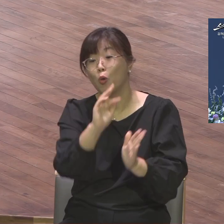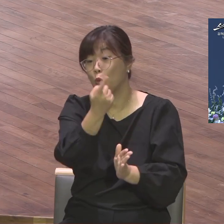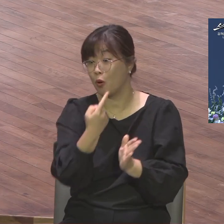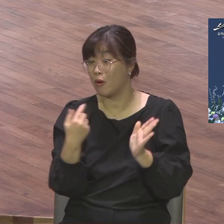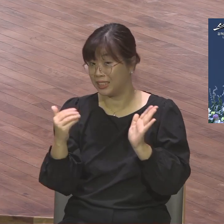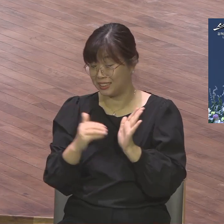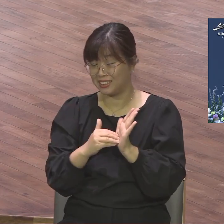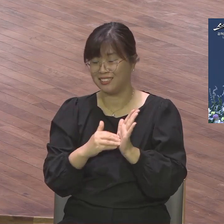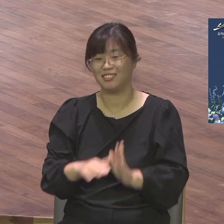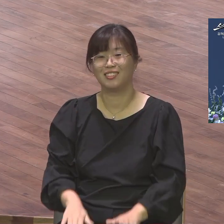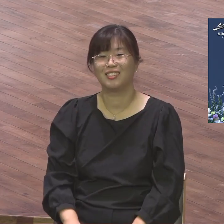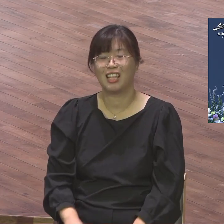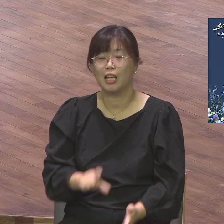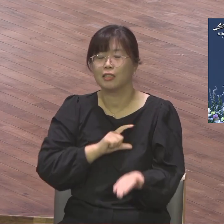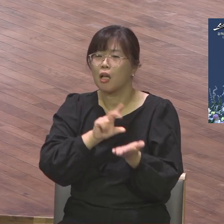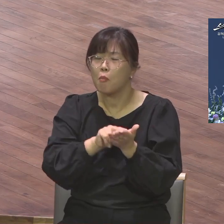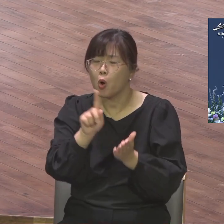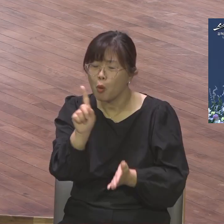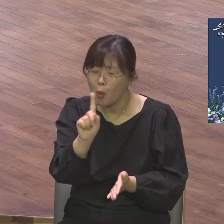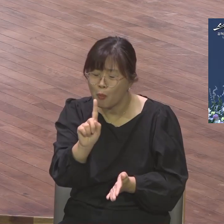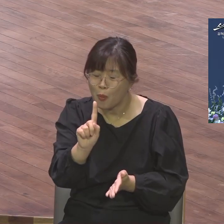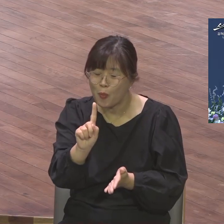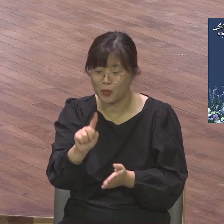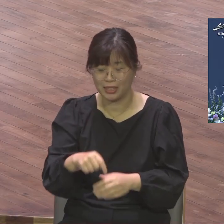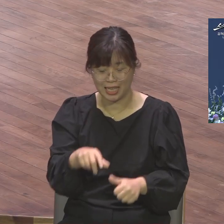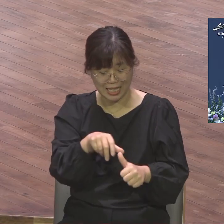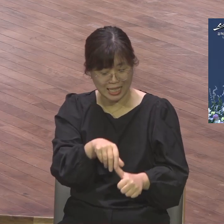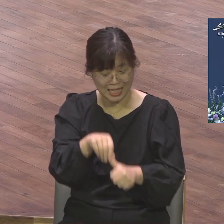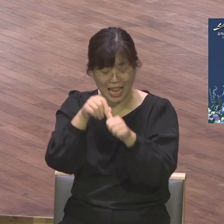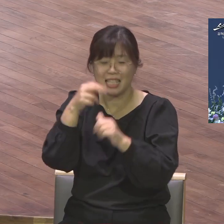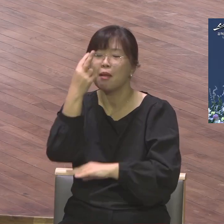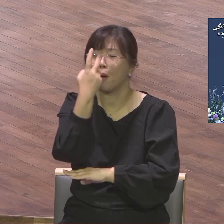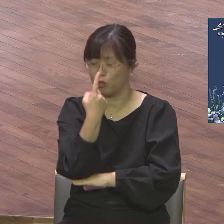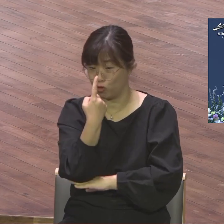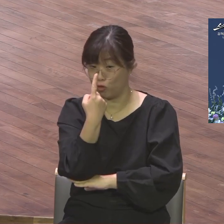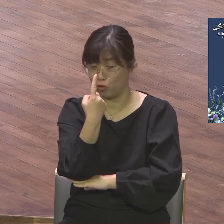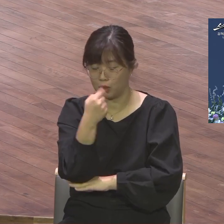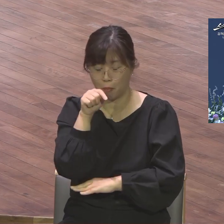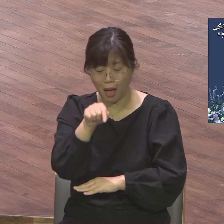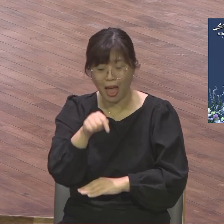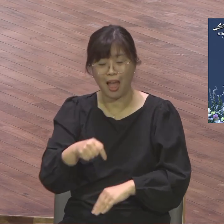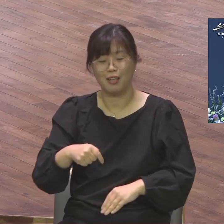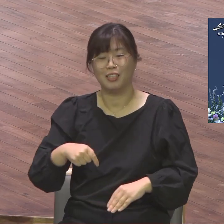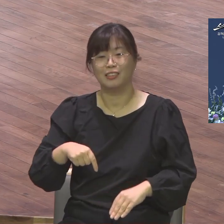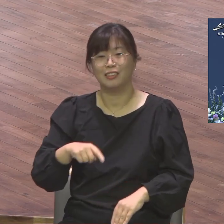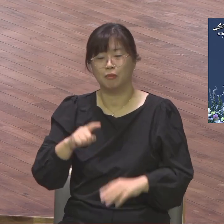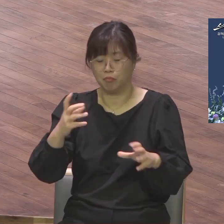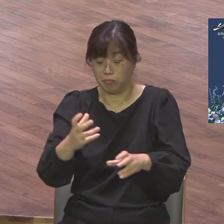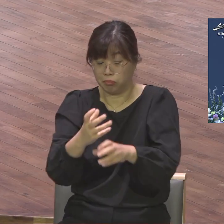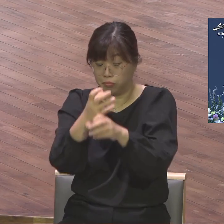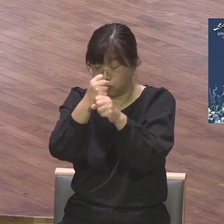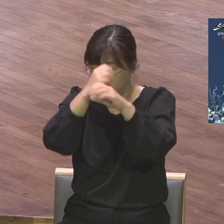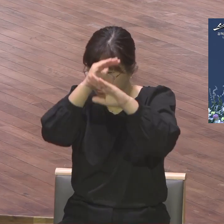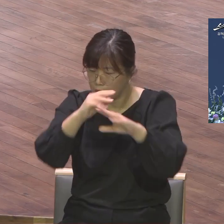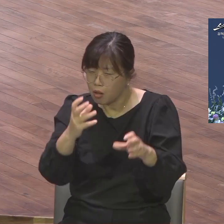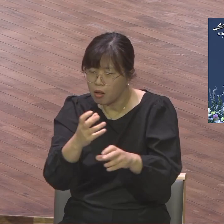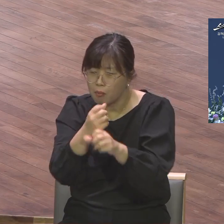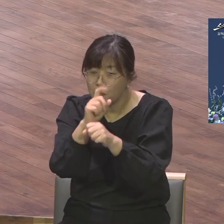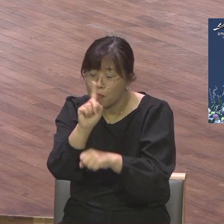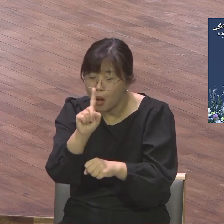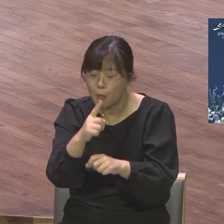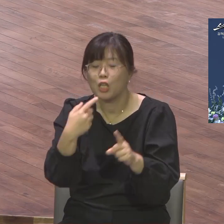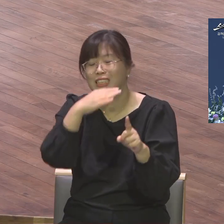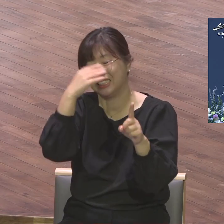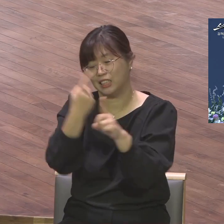복음 파수꾼, 행복 파수꾼이라는 세 강의가 있었는데 한마디로 딱 말하면 이 파수꾼이 뭐냐?